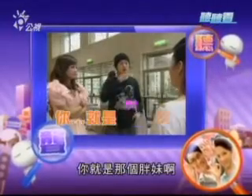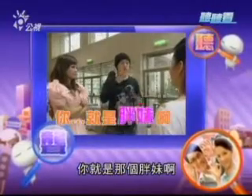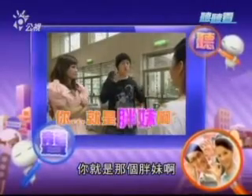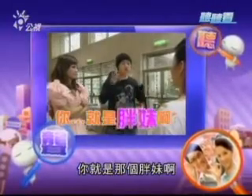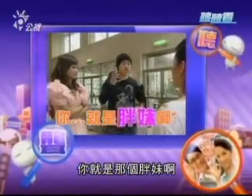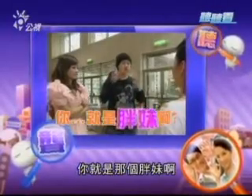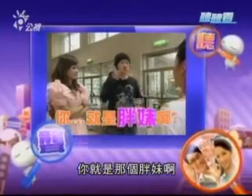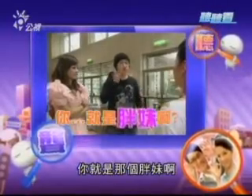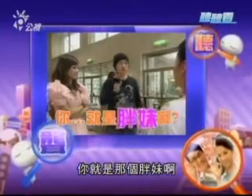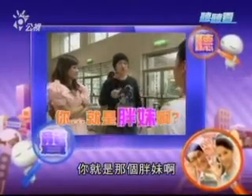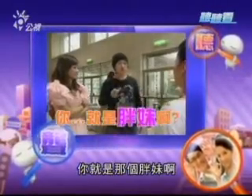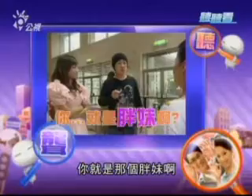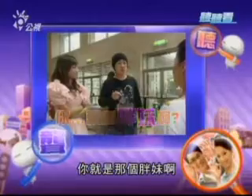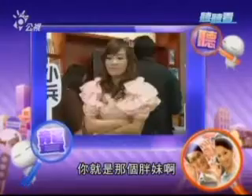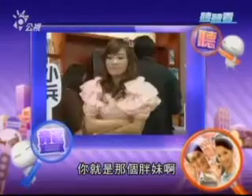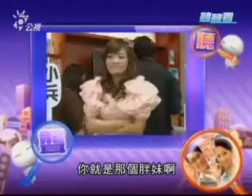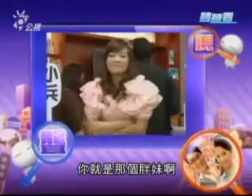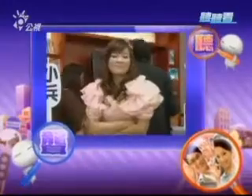你就是那个胖妹啊。